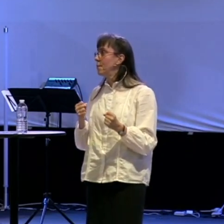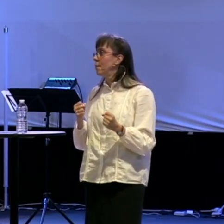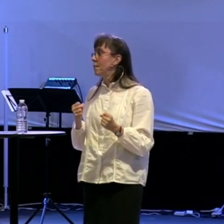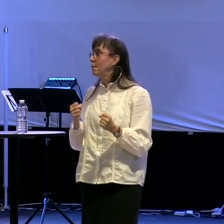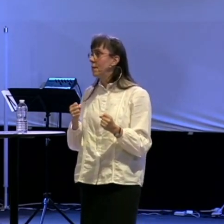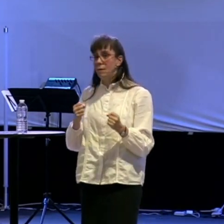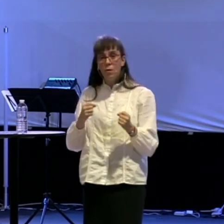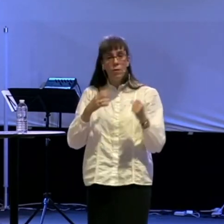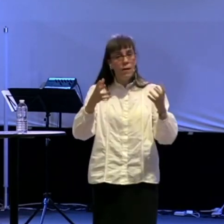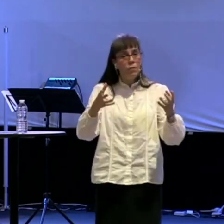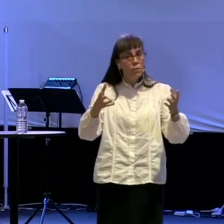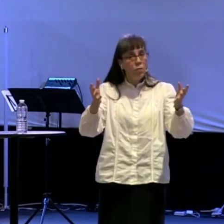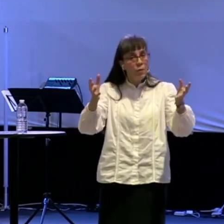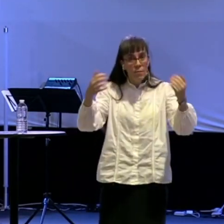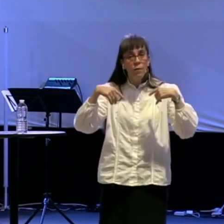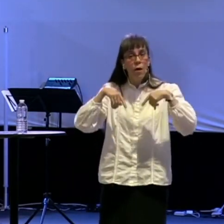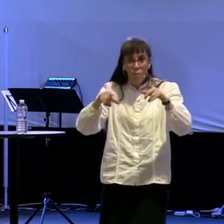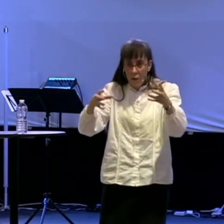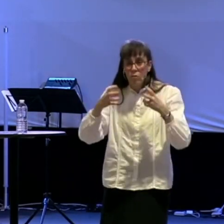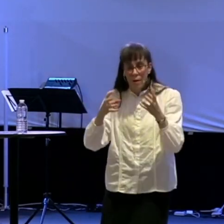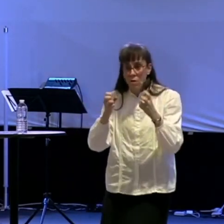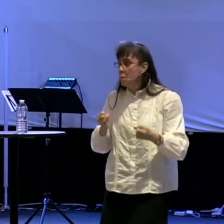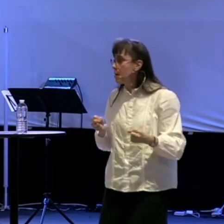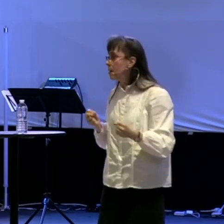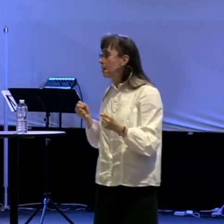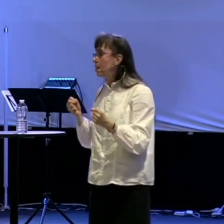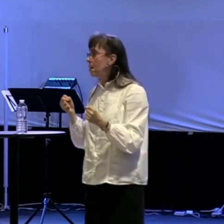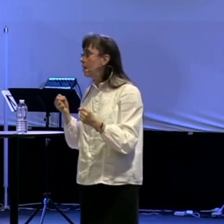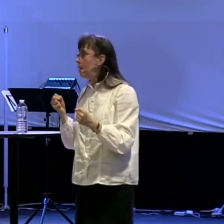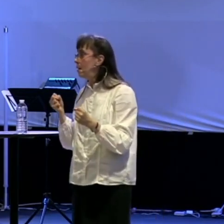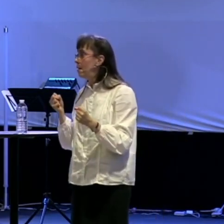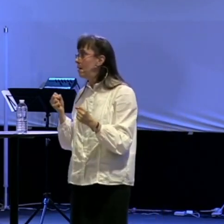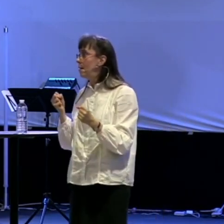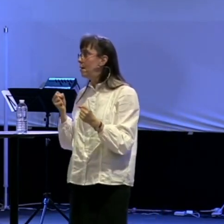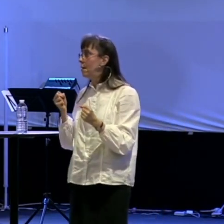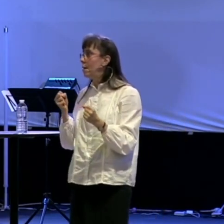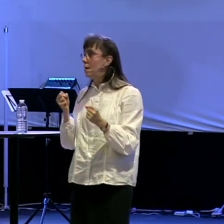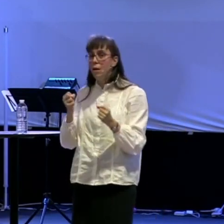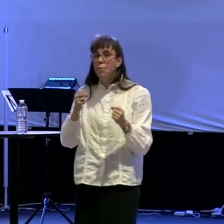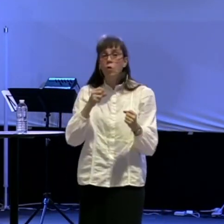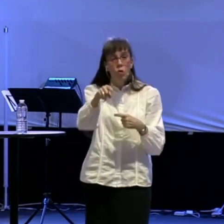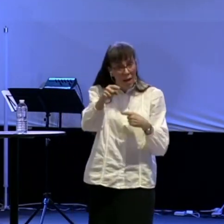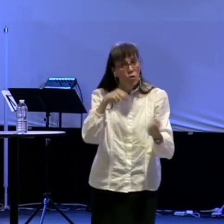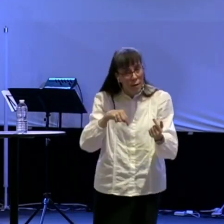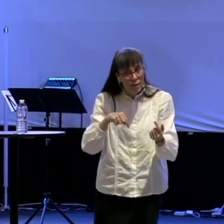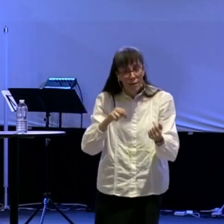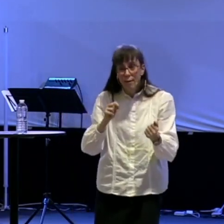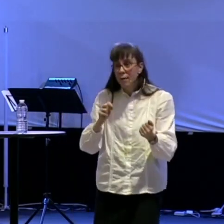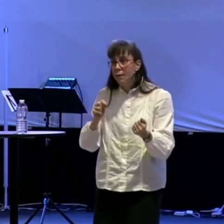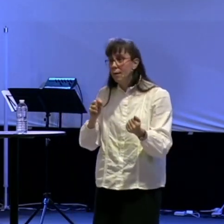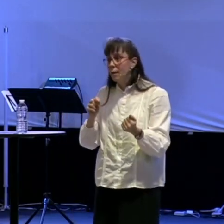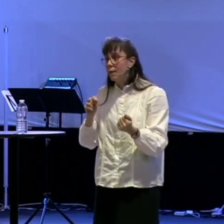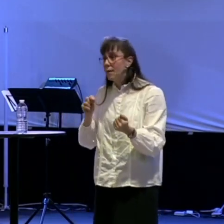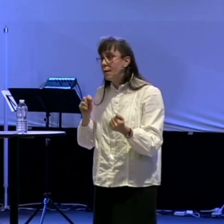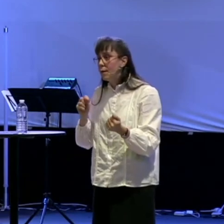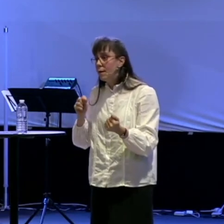vous me saisissez, so he was saying, so don't believe that now because you are catching me. C'est parce que vous pouvez le faire. It's because you can do it. C'est pas